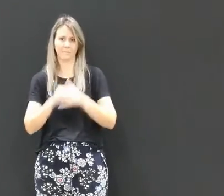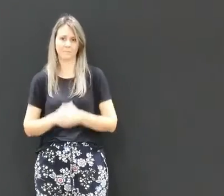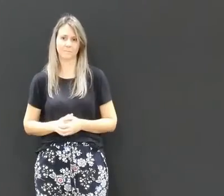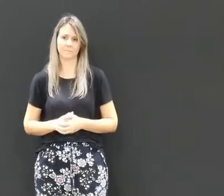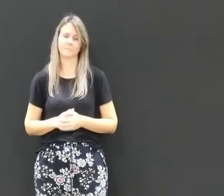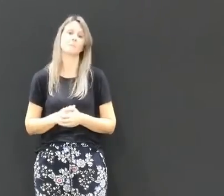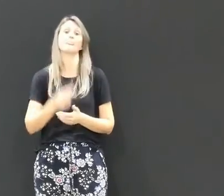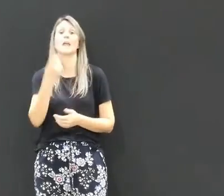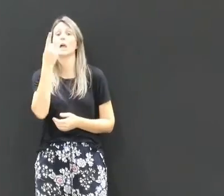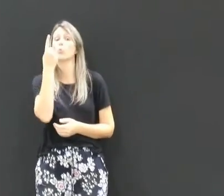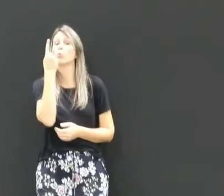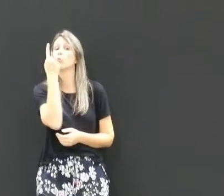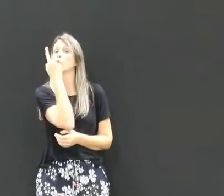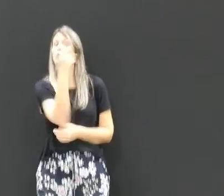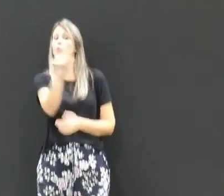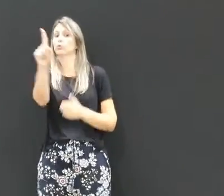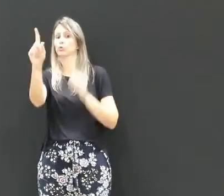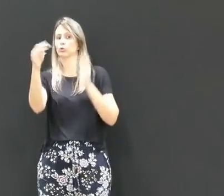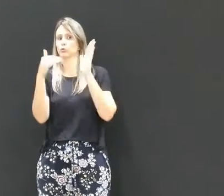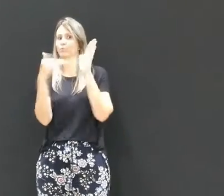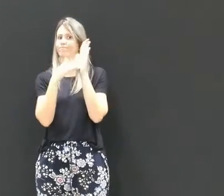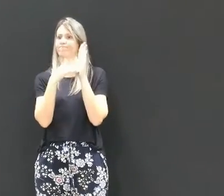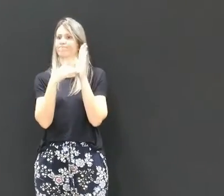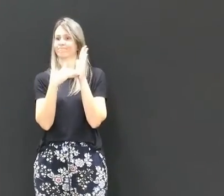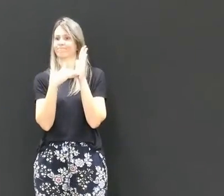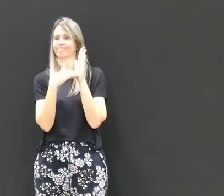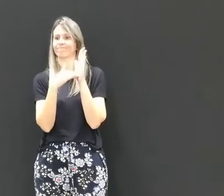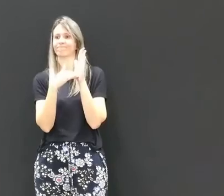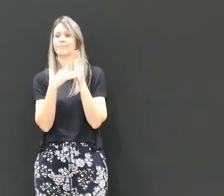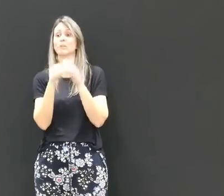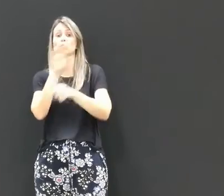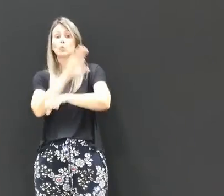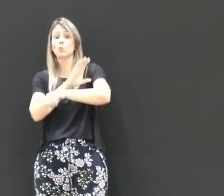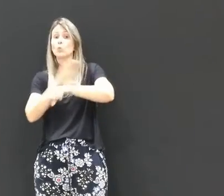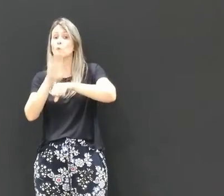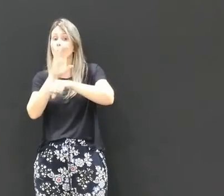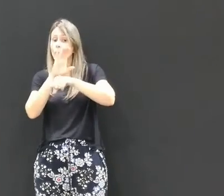horas, ok? Vai ser o último culto,